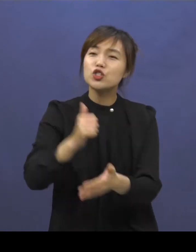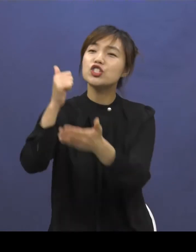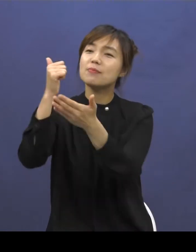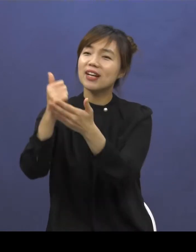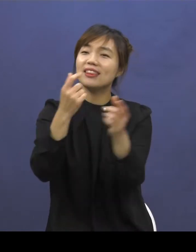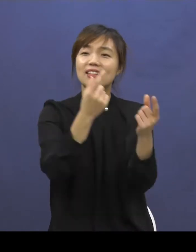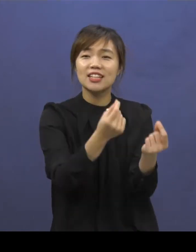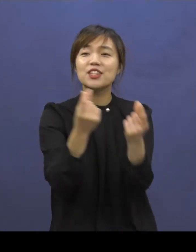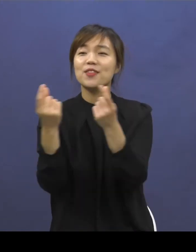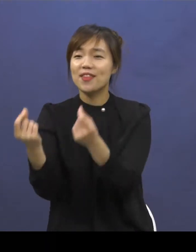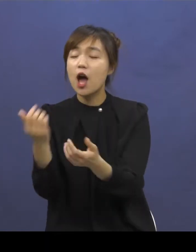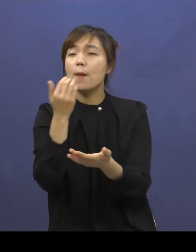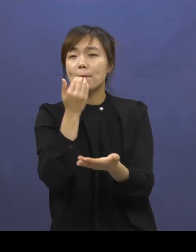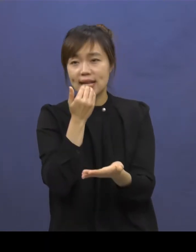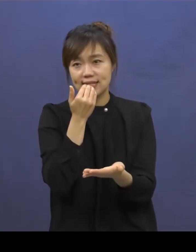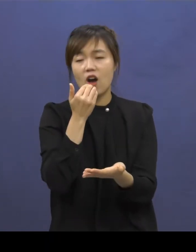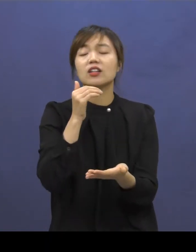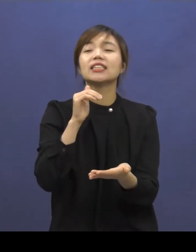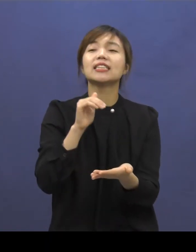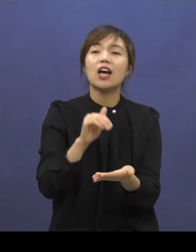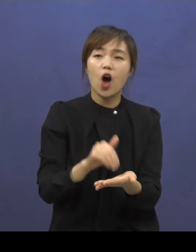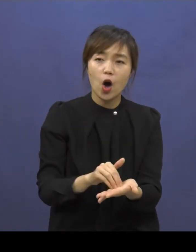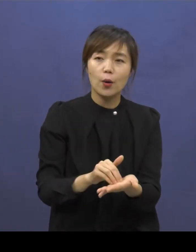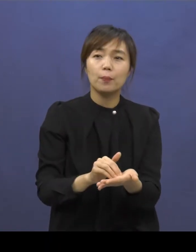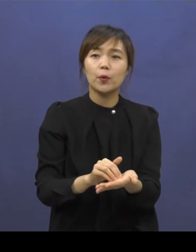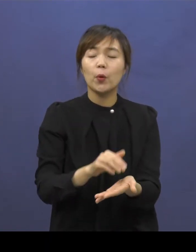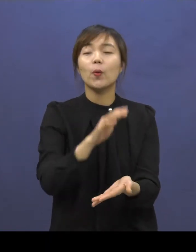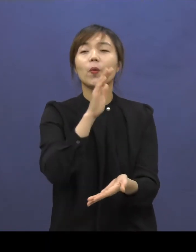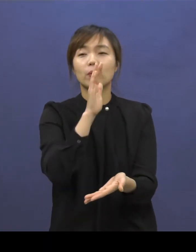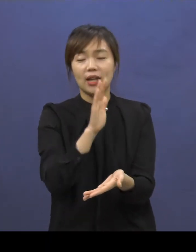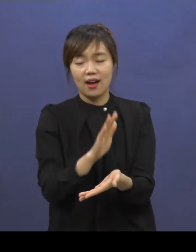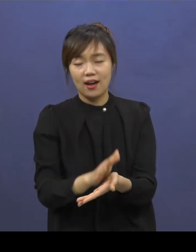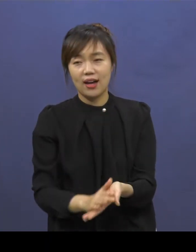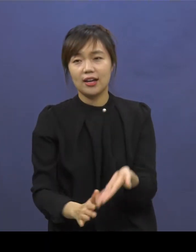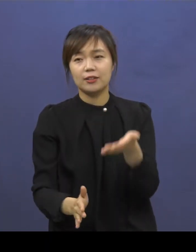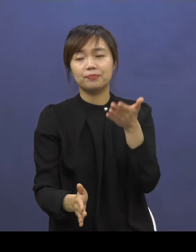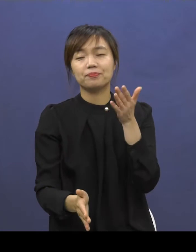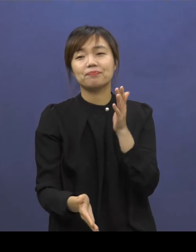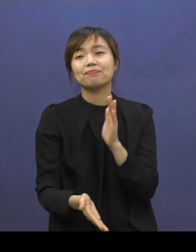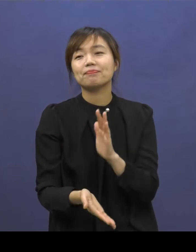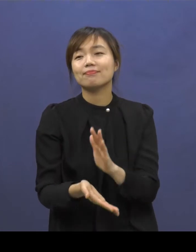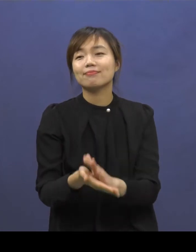같은 반성은 없도다